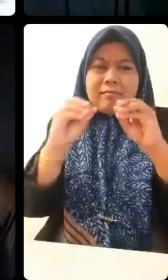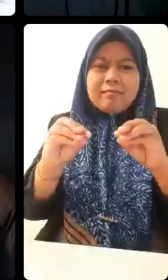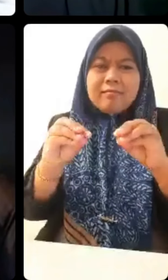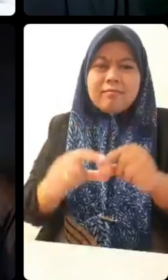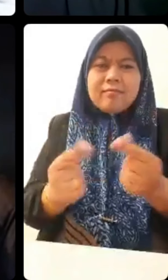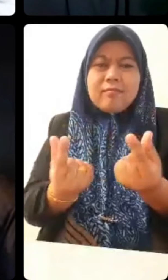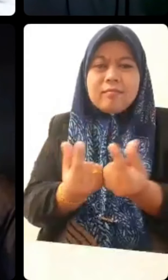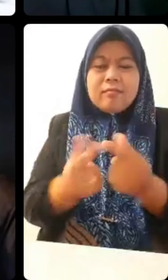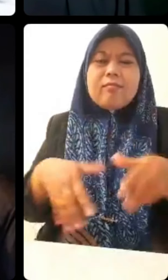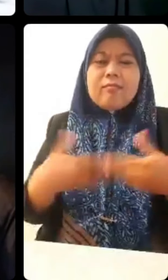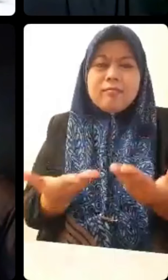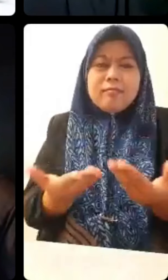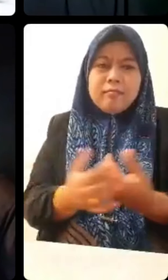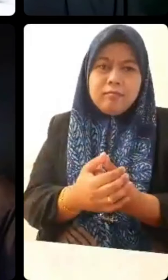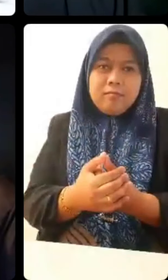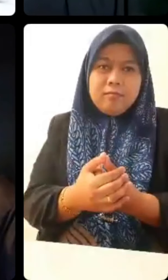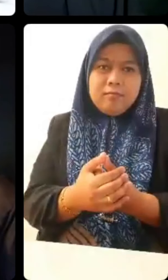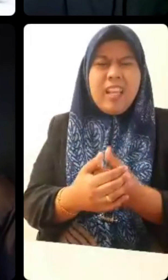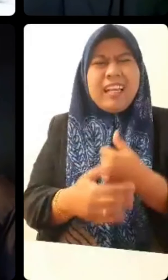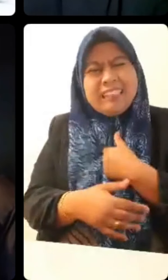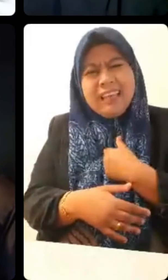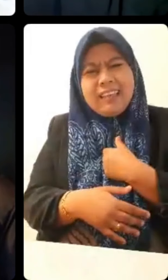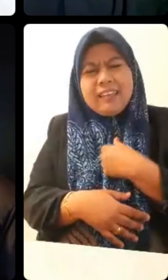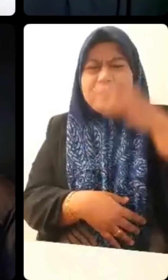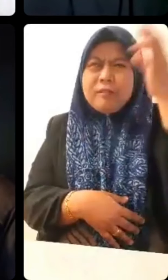jawapan. Sebab kata orang kalau main chess tu, checkmate.